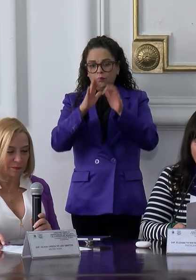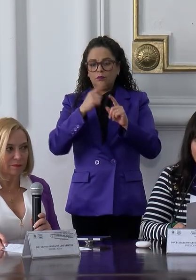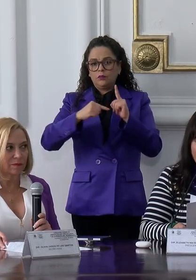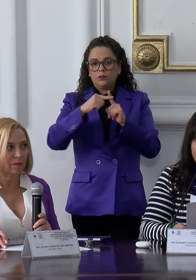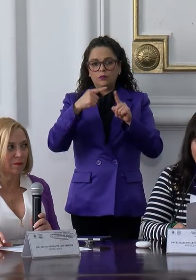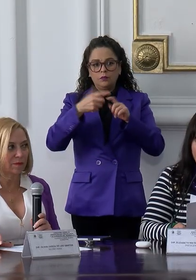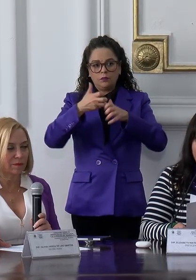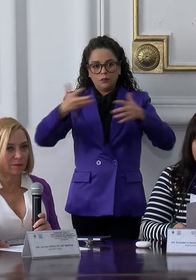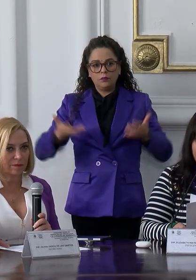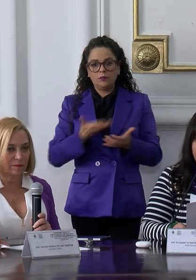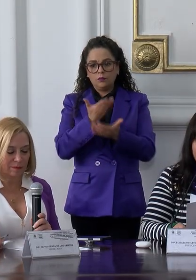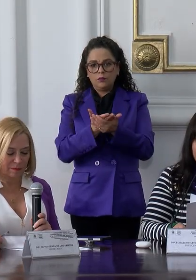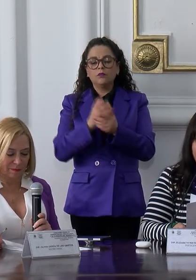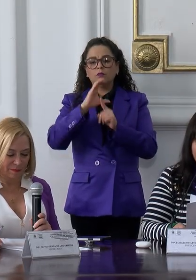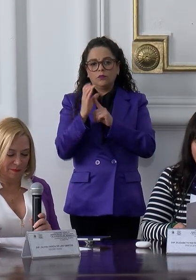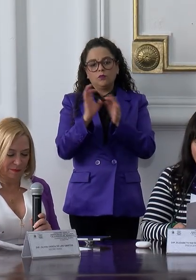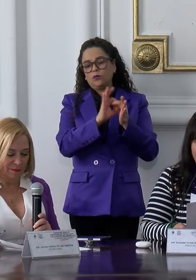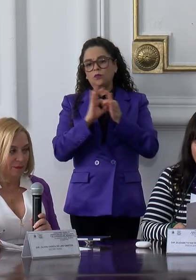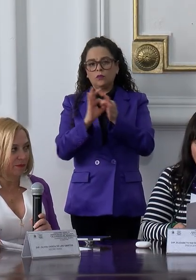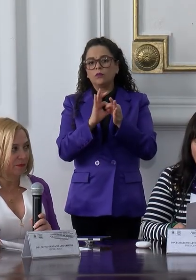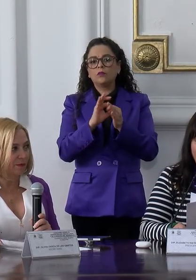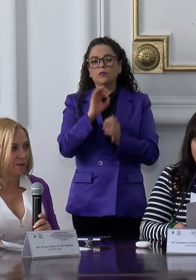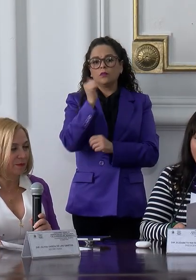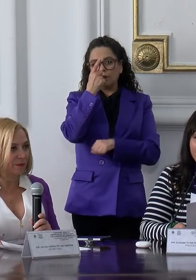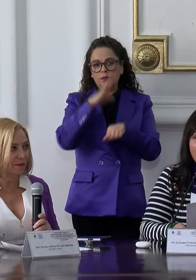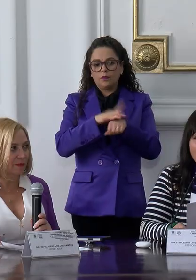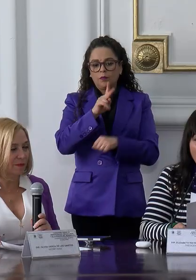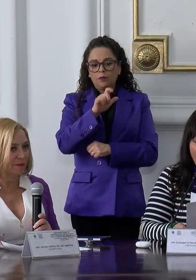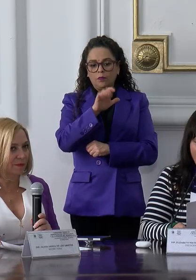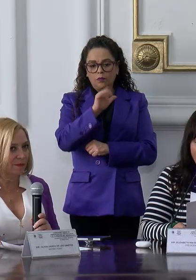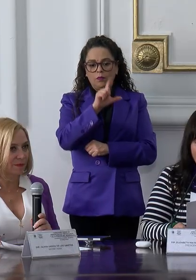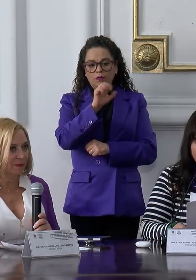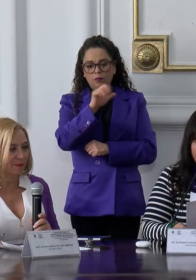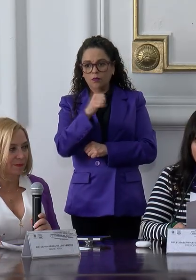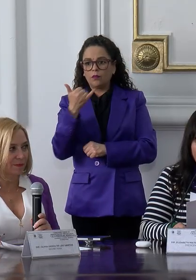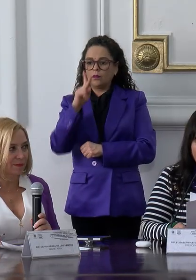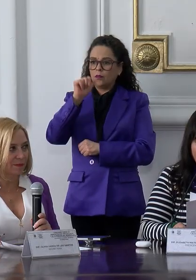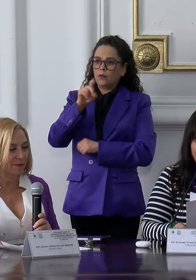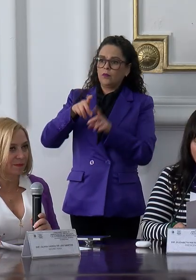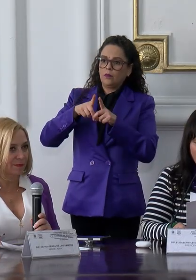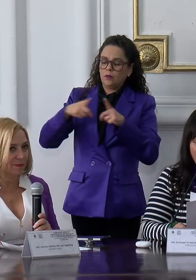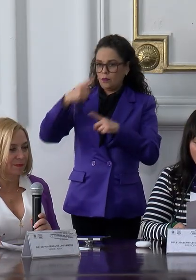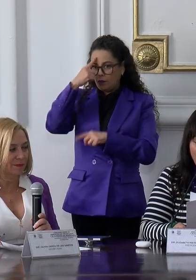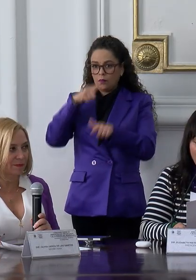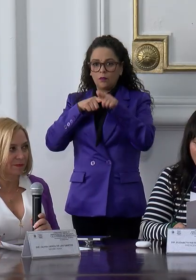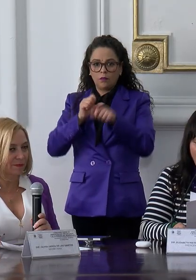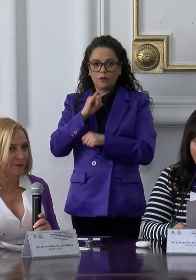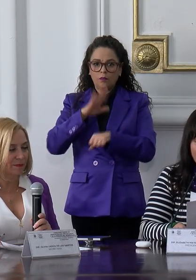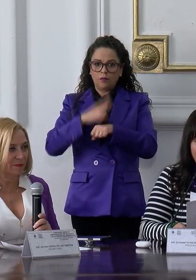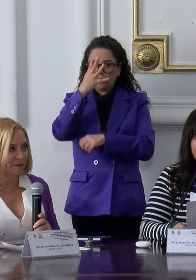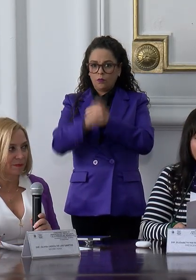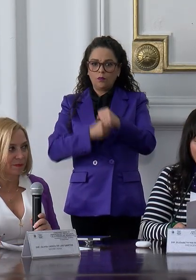Comisiones Unidas de Administración Pública Local y de Planeación del Desarrollo relativo a la ratificación de la C. Cardoso Brun Miriam